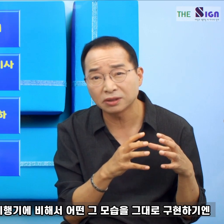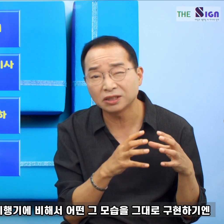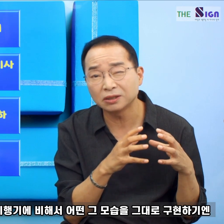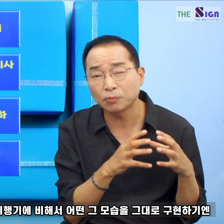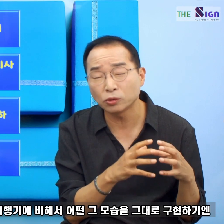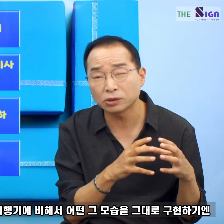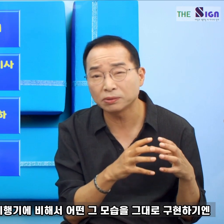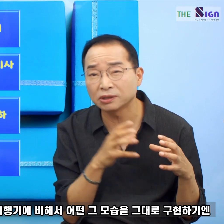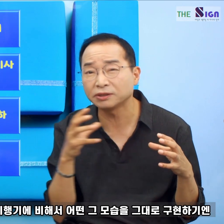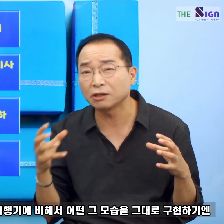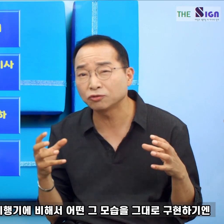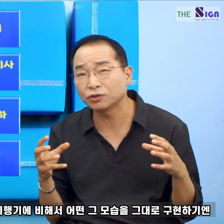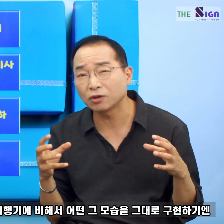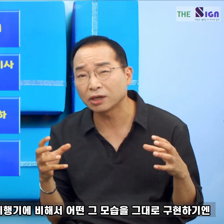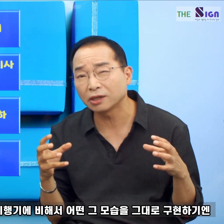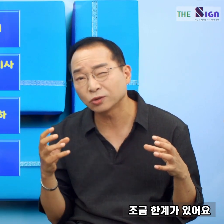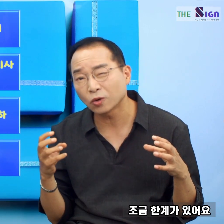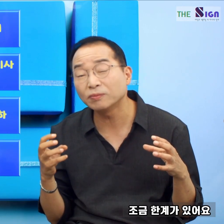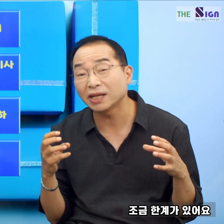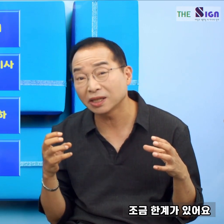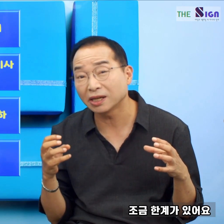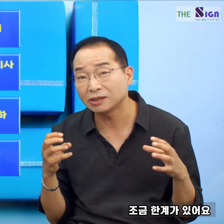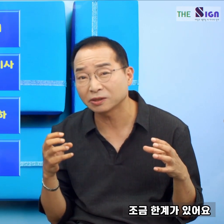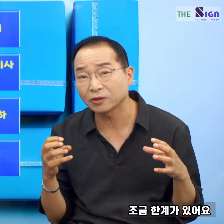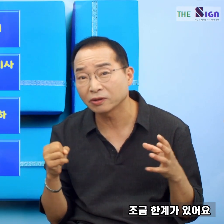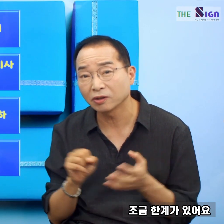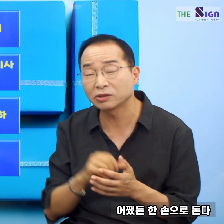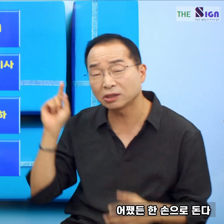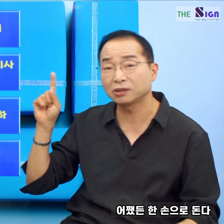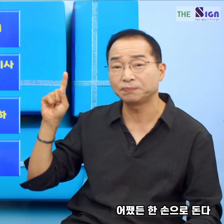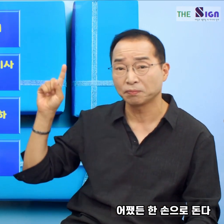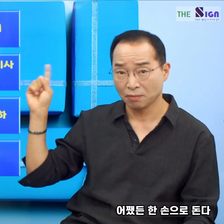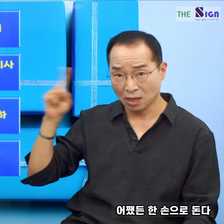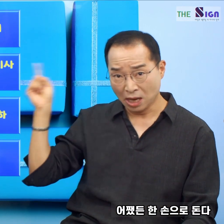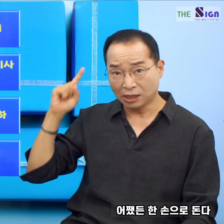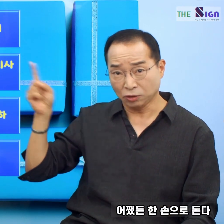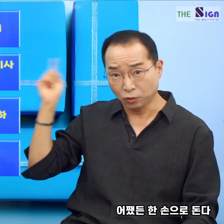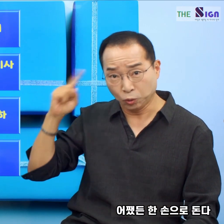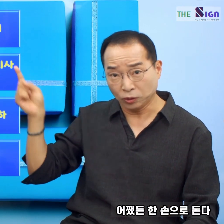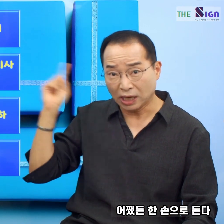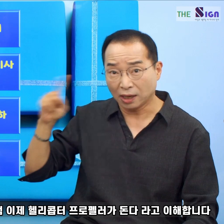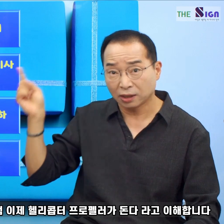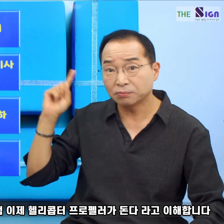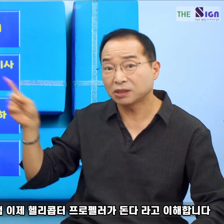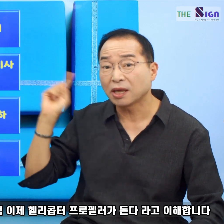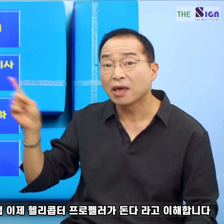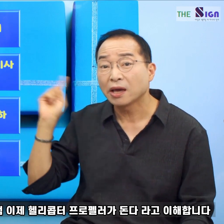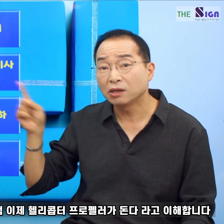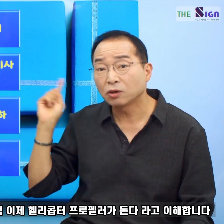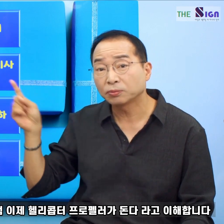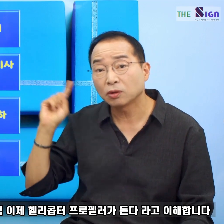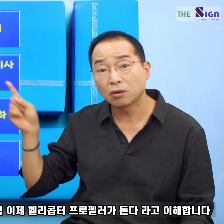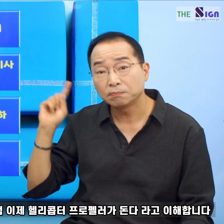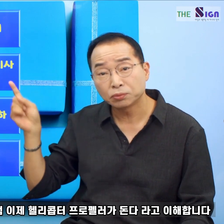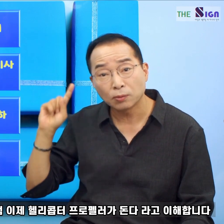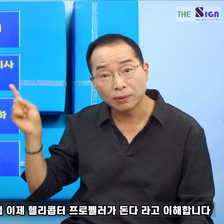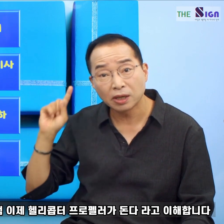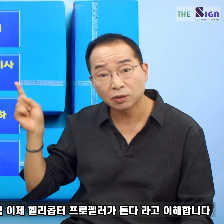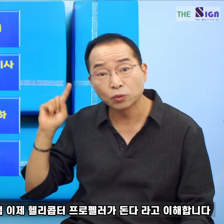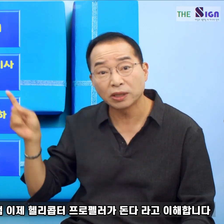그 모습을 그대로 구현하기엔 조금 한계가 있어요. 어쨌든 한 손으로 돈다. 그럼 이제 헬리콥터 프로펠러가